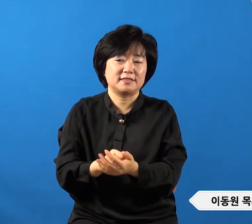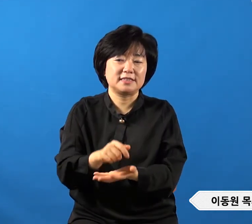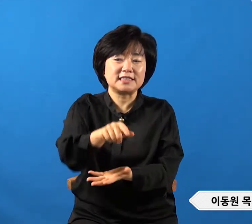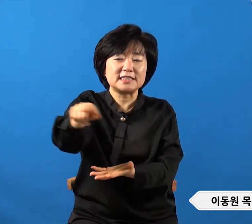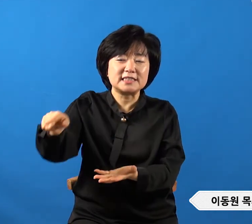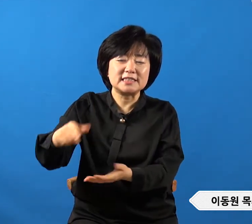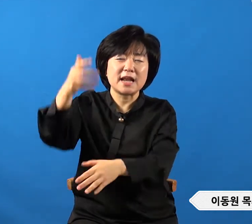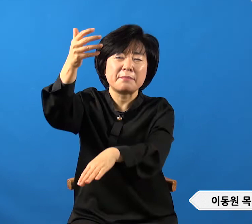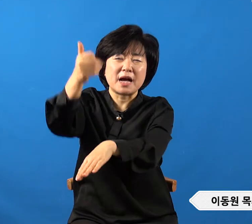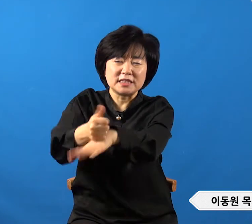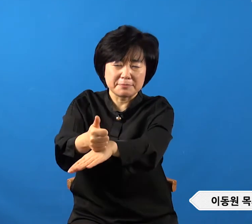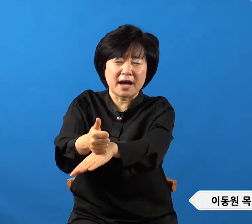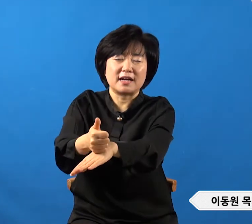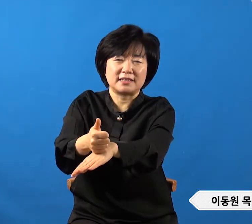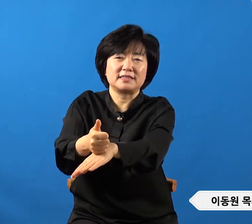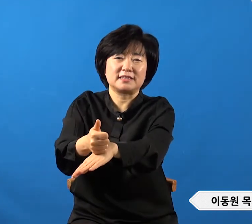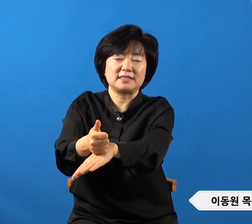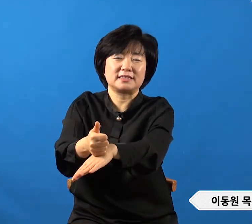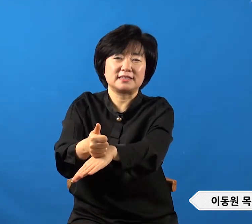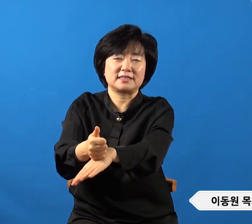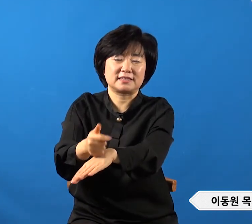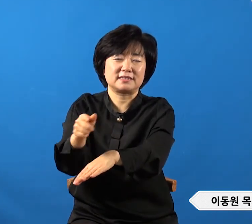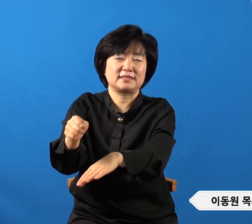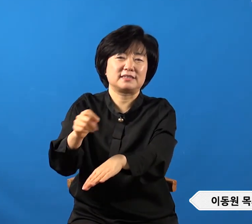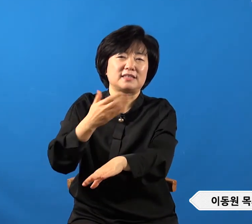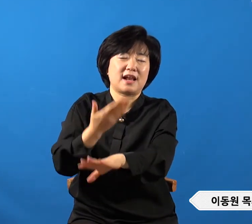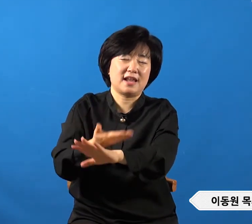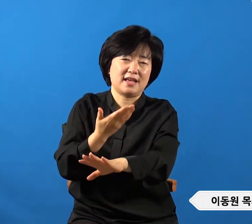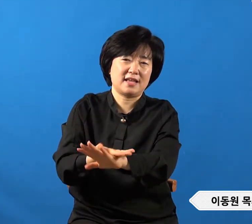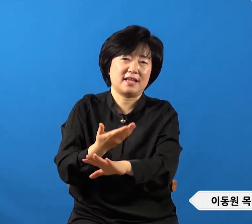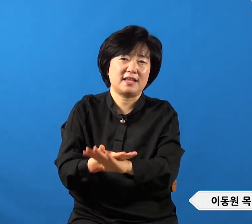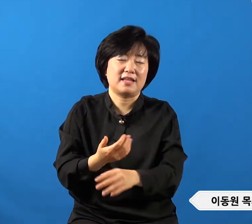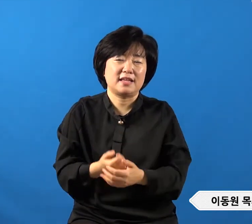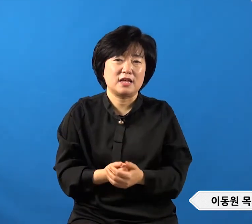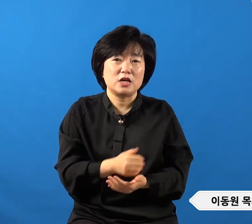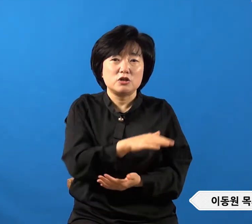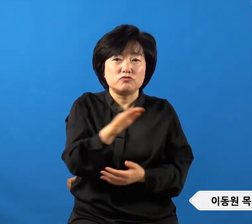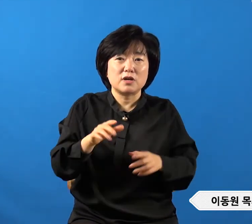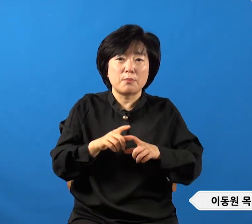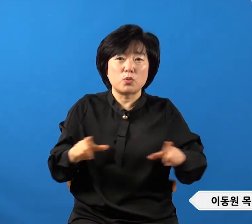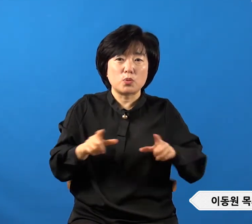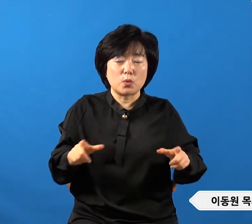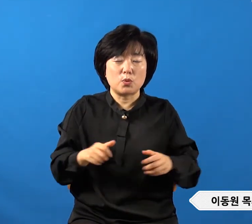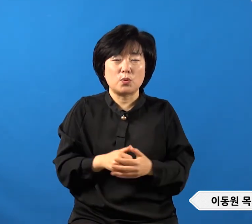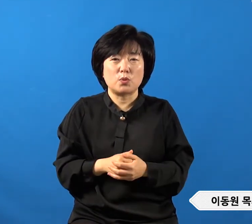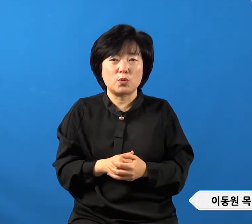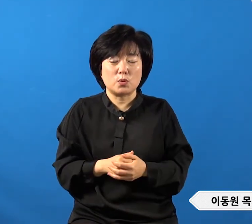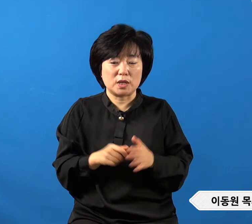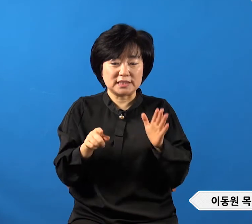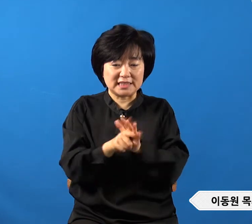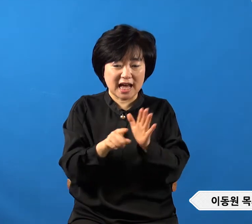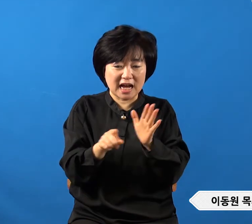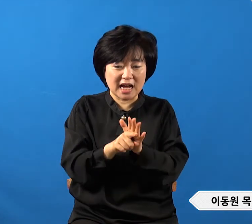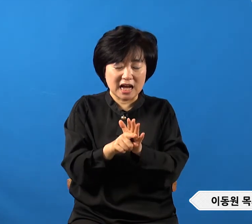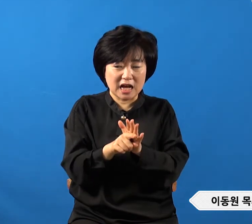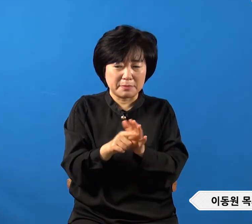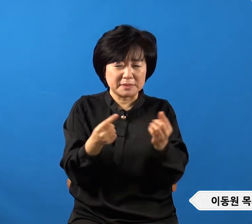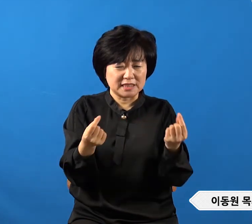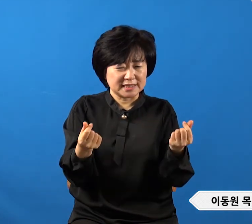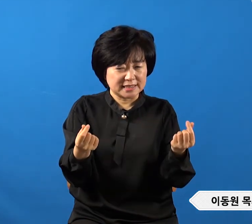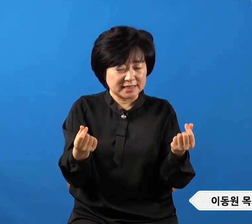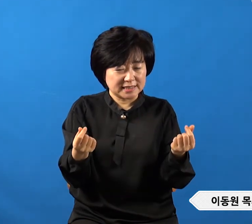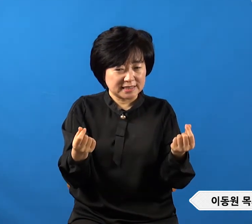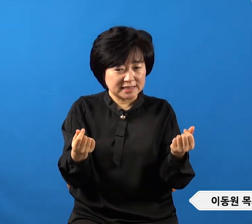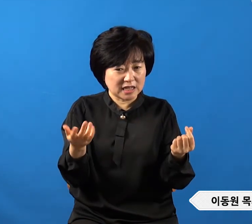그래서 그들의 끝은, 마지막 끝은 다를 수밖에 없습니다. 우리가 보통 이 신앙과